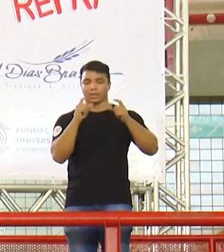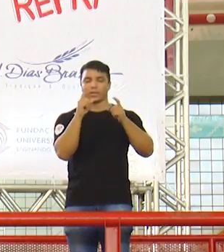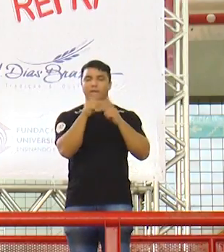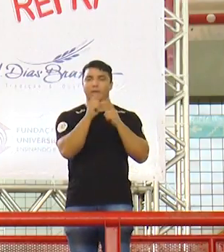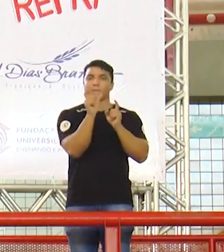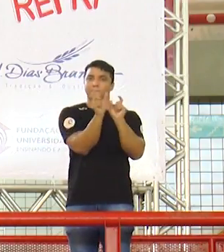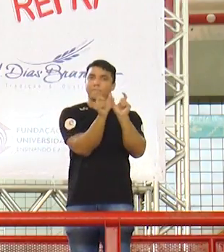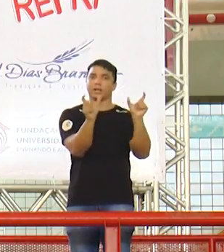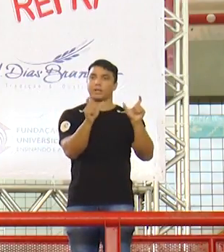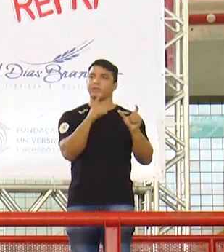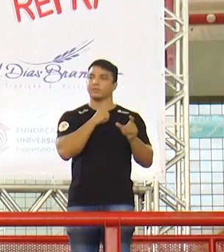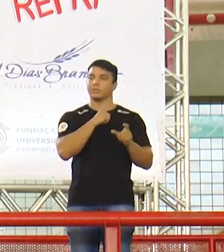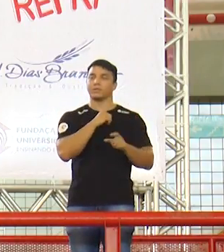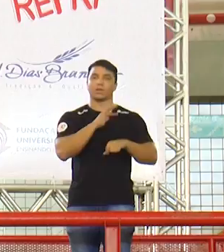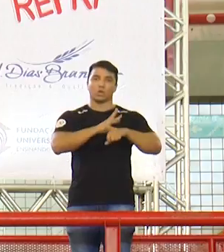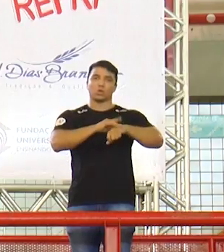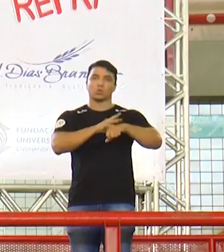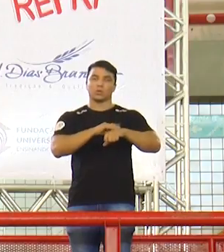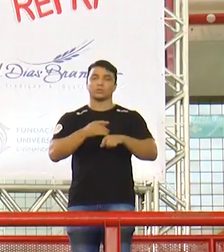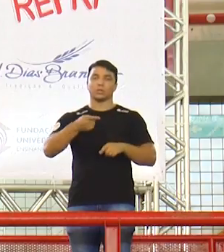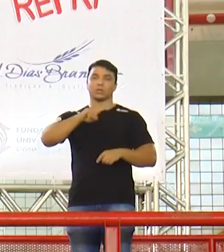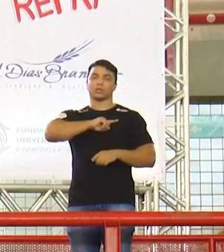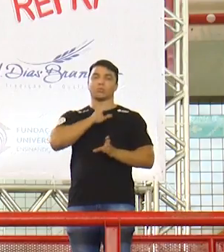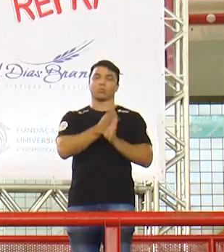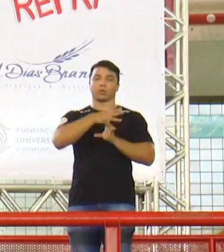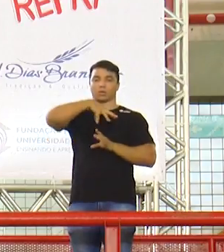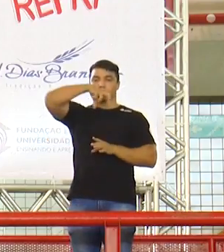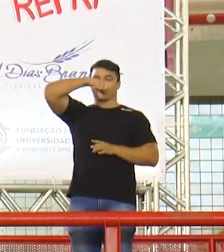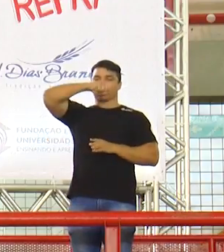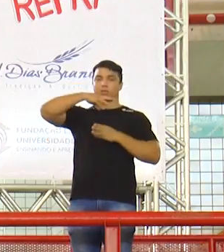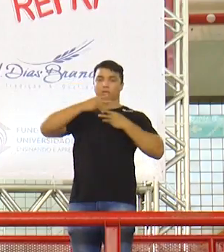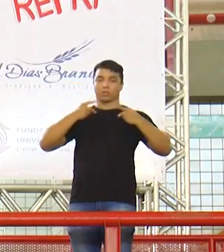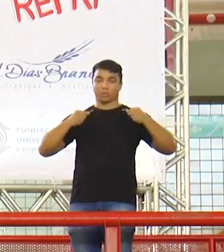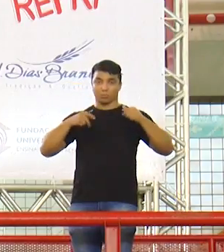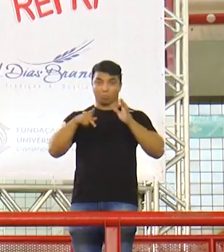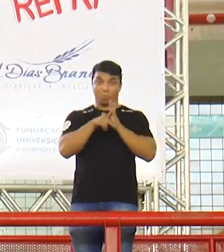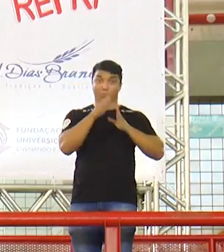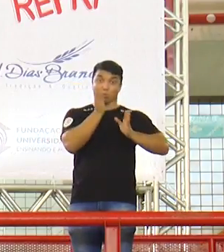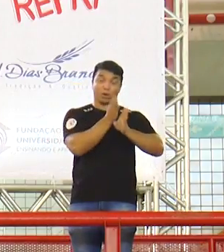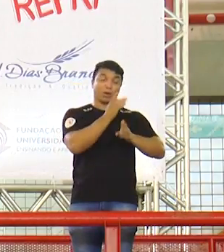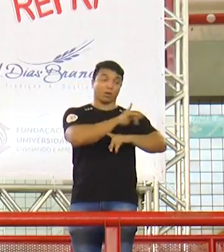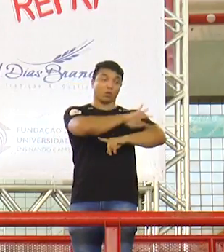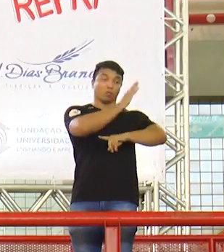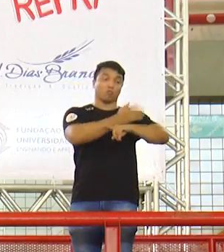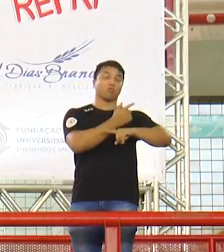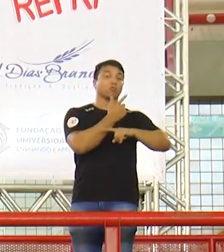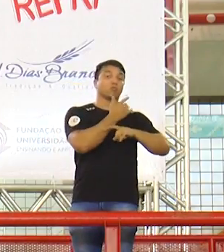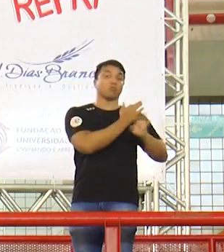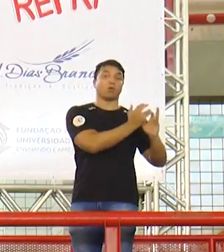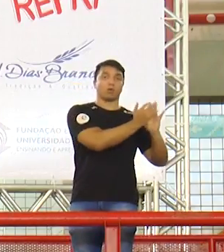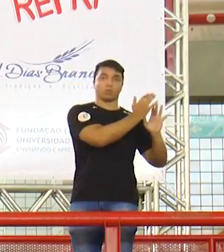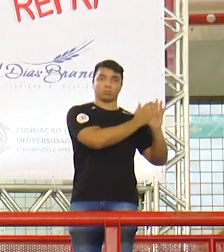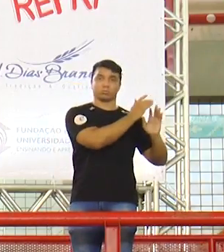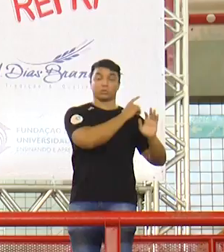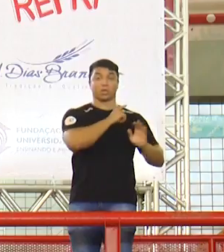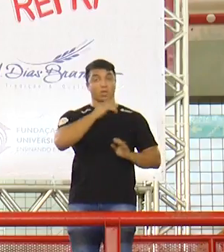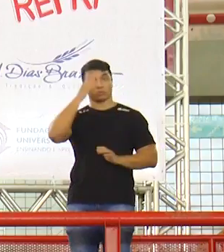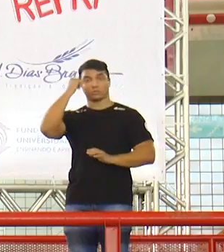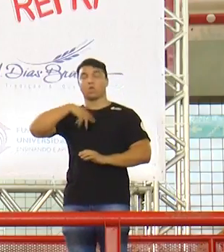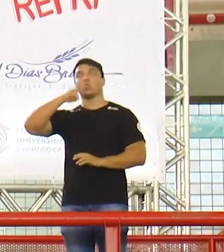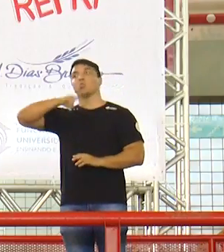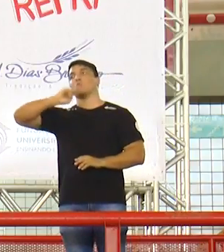que designa uma doença causada pela inalação de cinzas vulcânicas. Agora, eu nunca